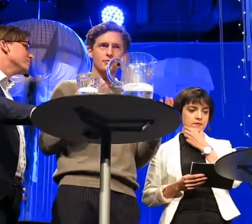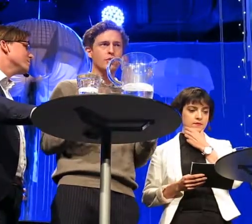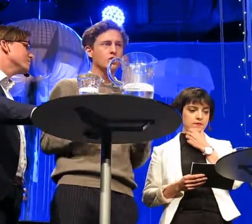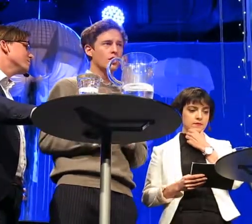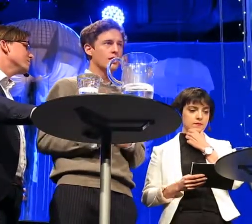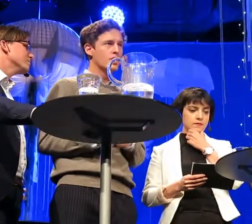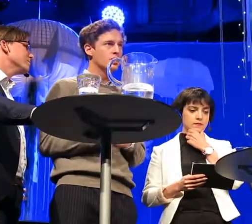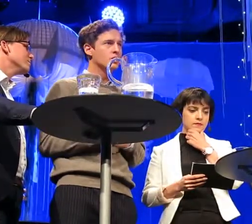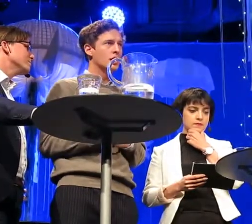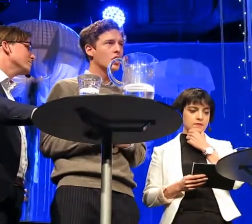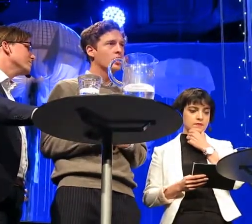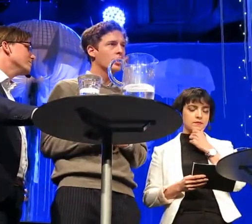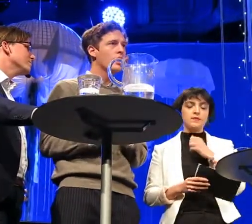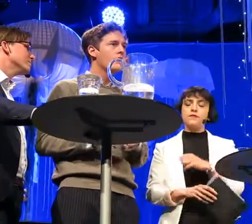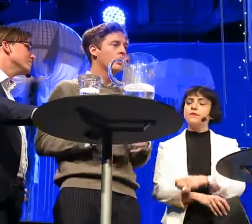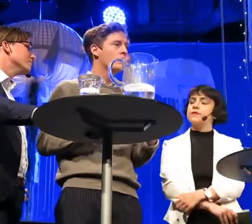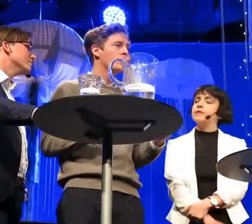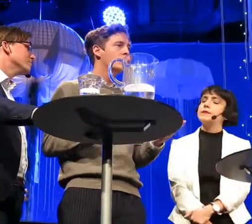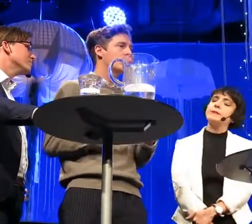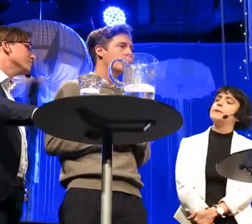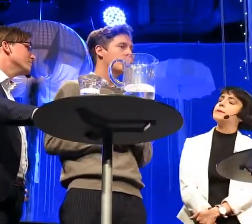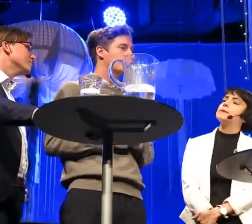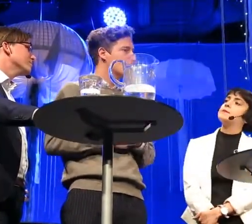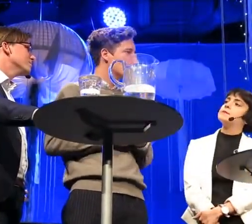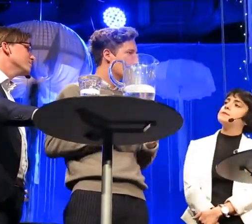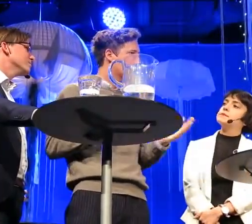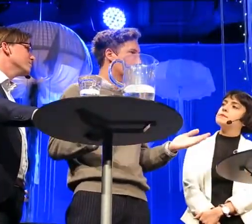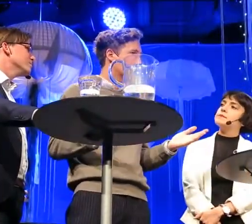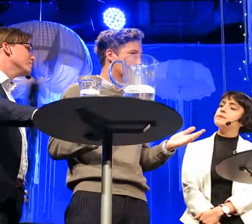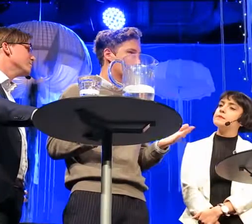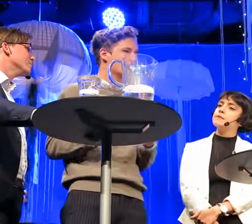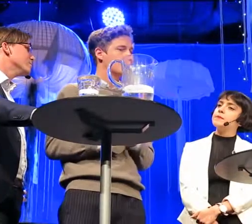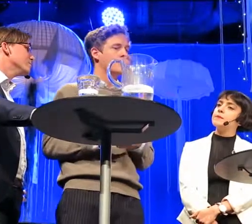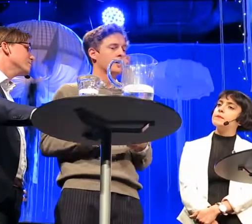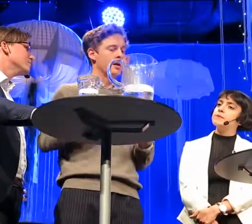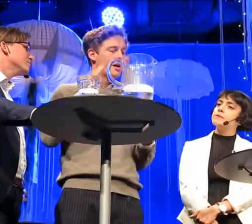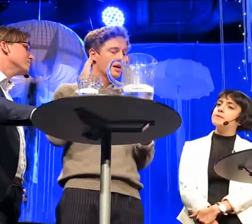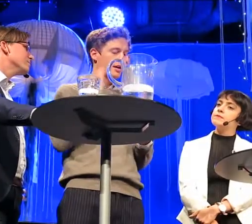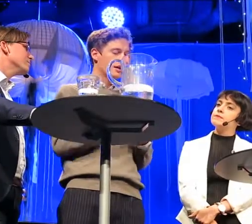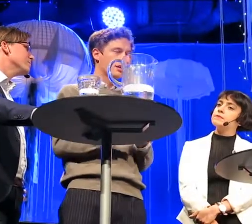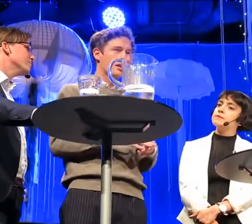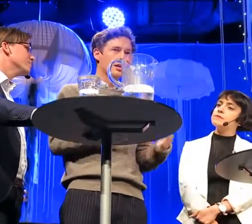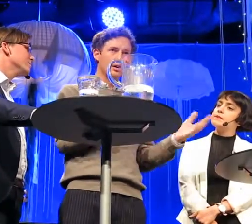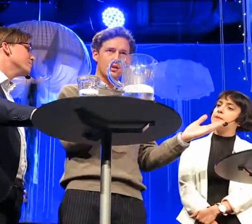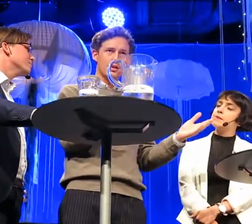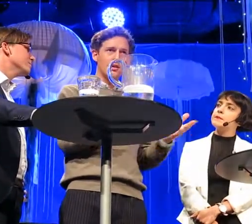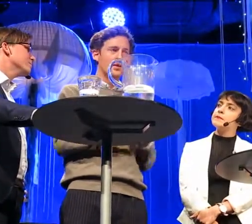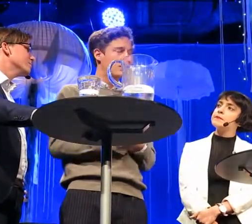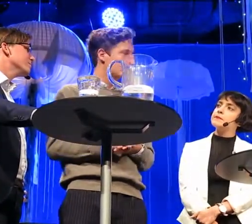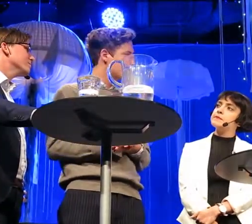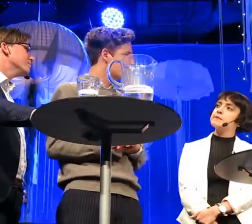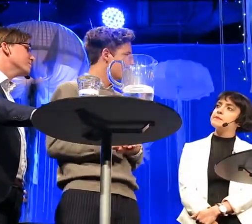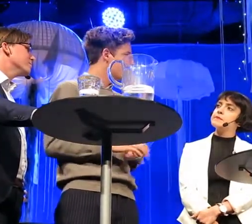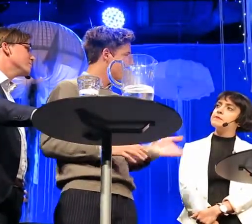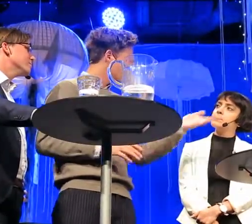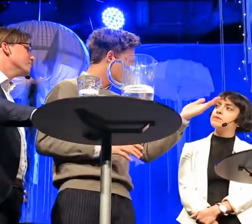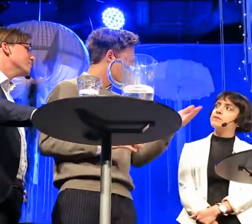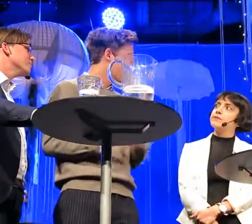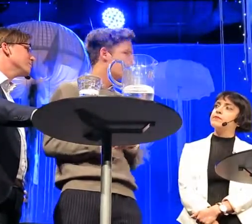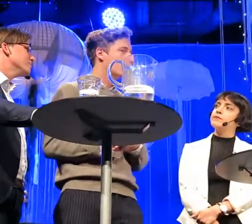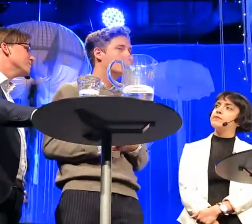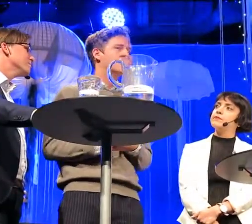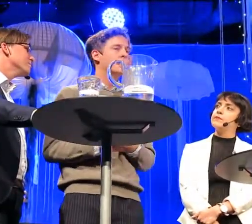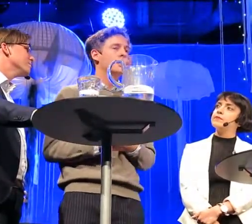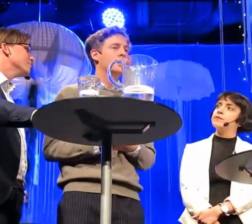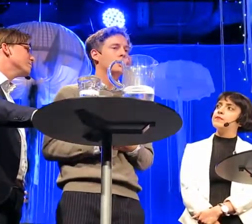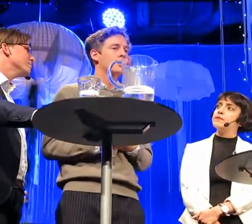för att subventionera är småskalig energilagring. Vi kommer att föreslå grön skatteväxling där vi i den Almedalen presenterade ett paket, vi